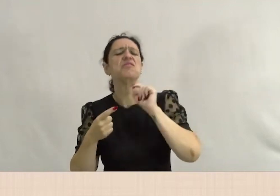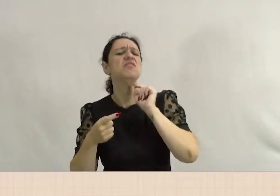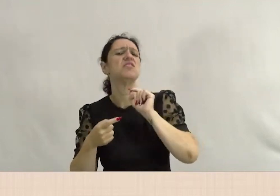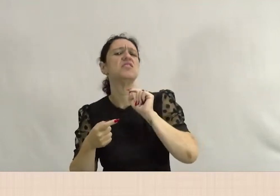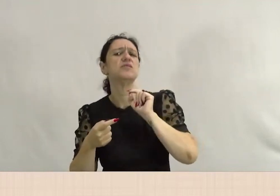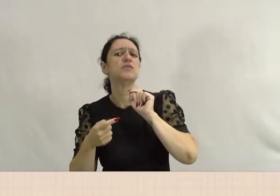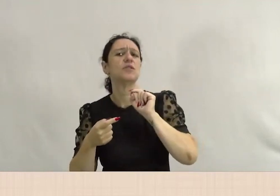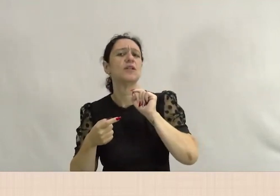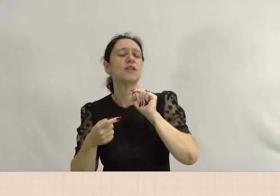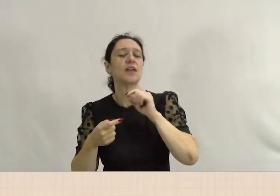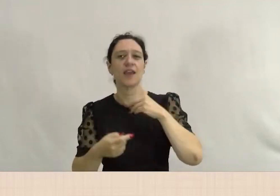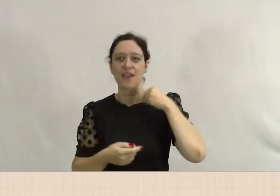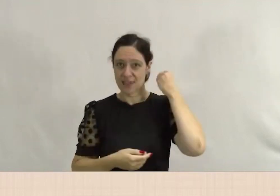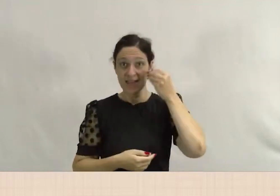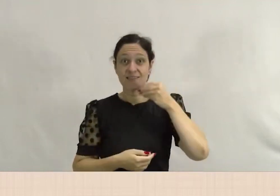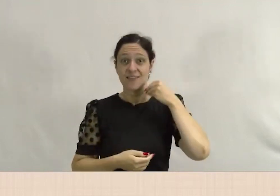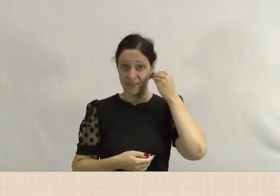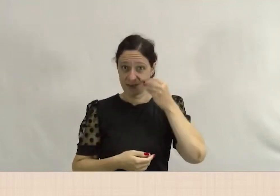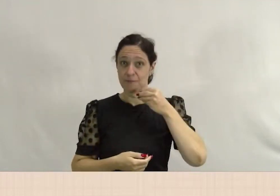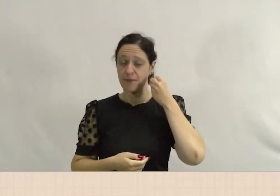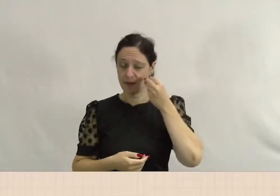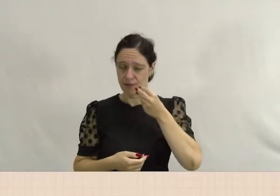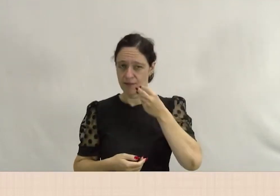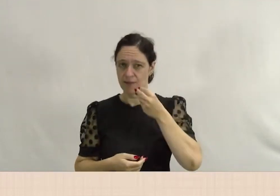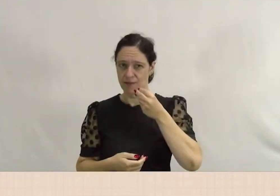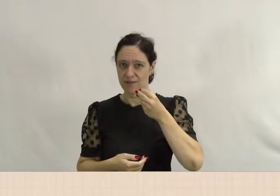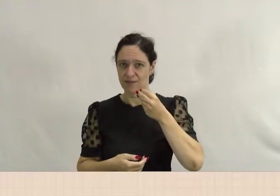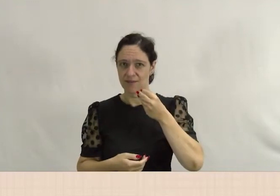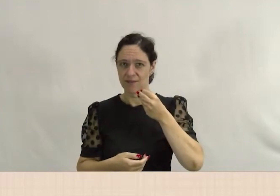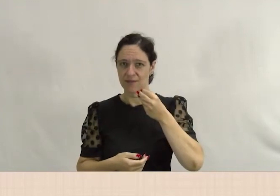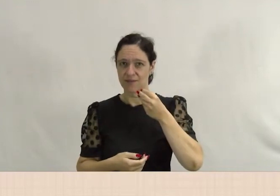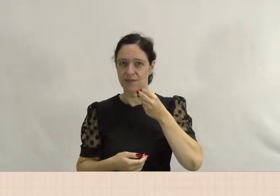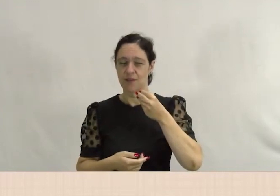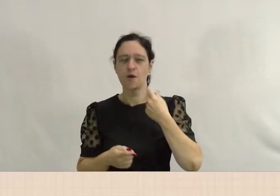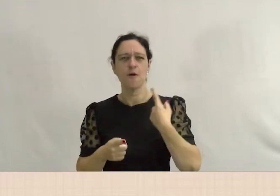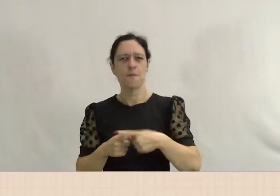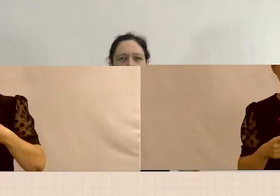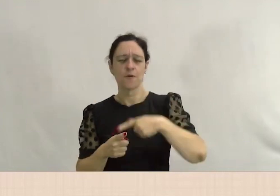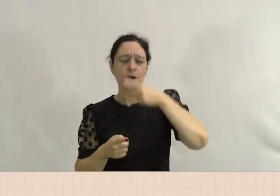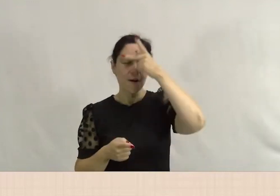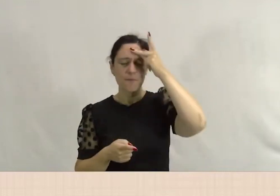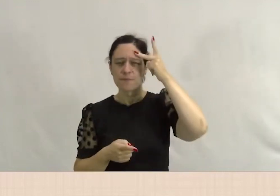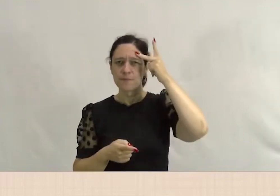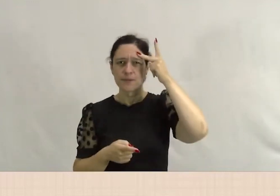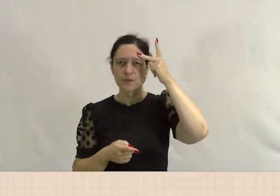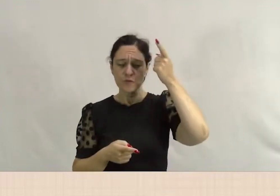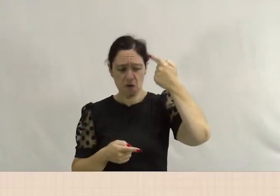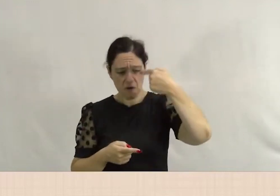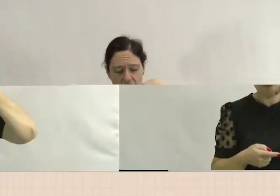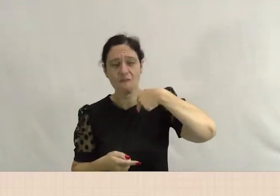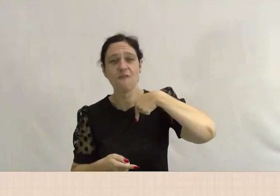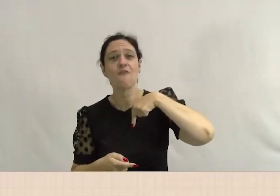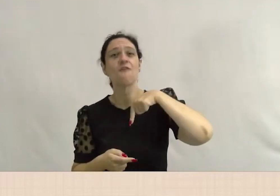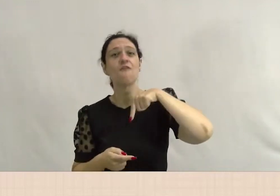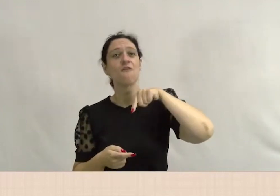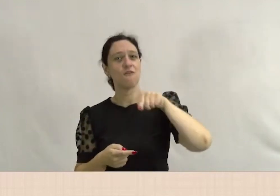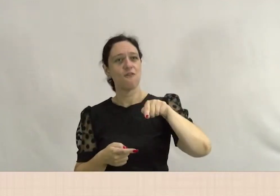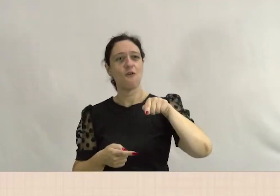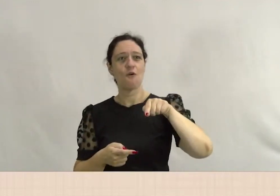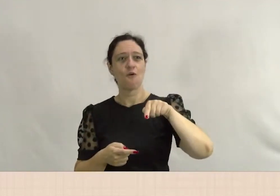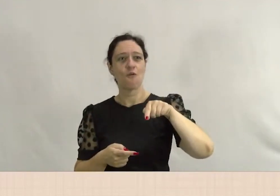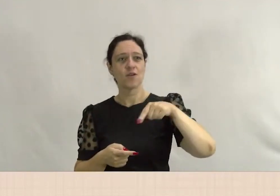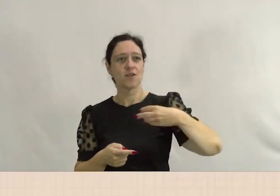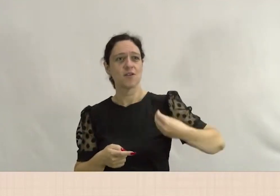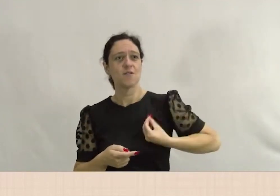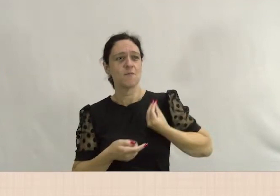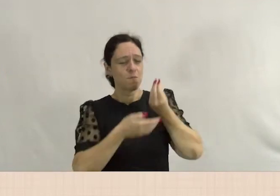Essas experiências que esses irmãos tiveram, se dispuseram por amor, se